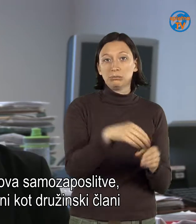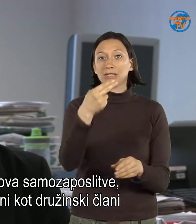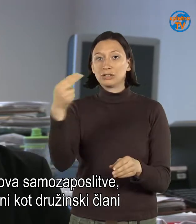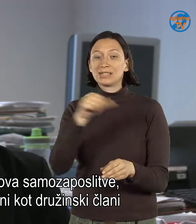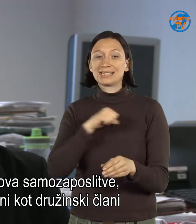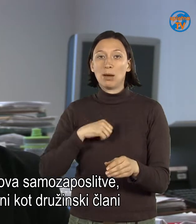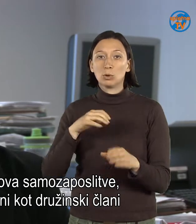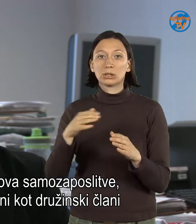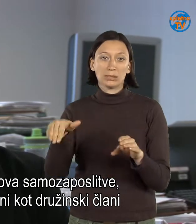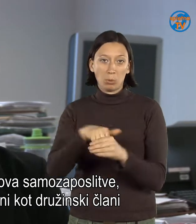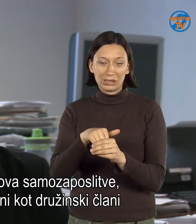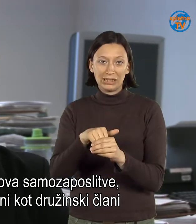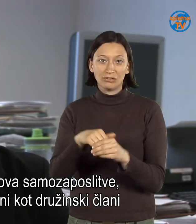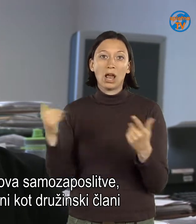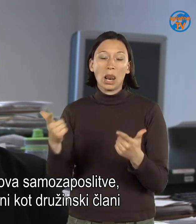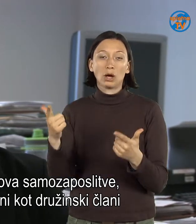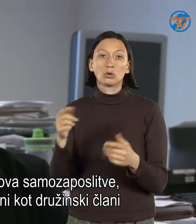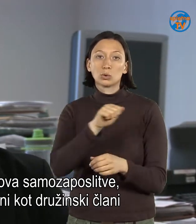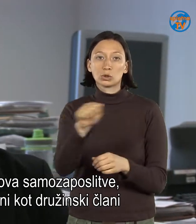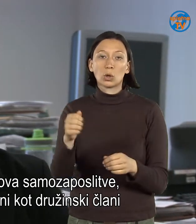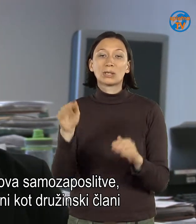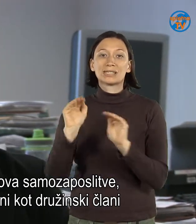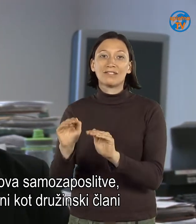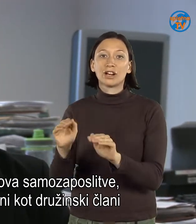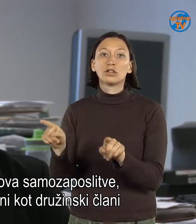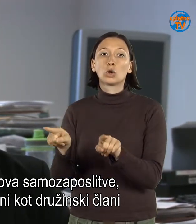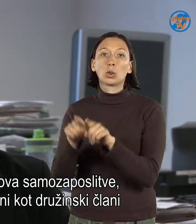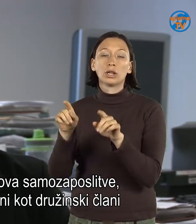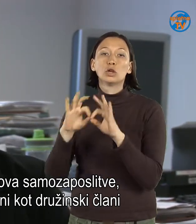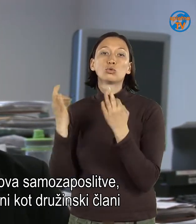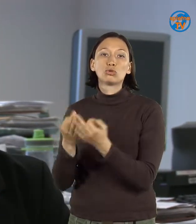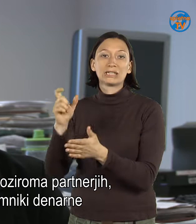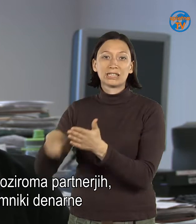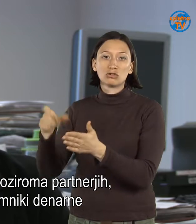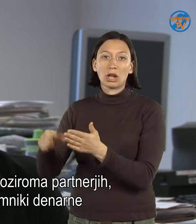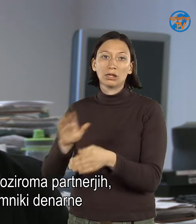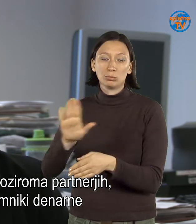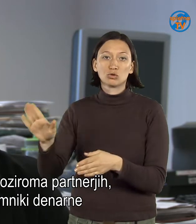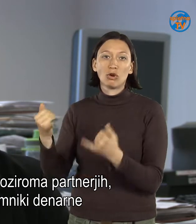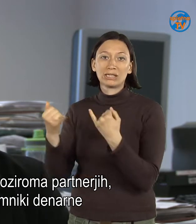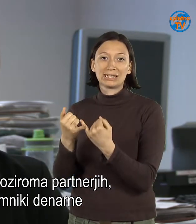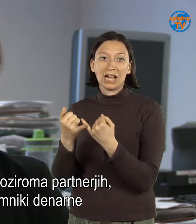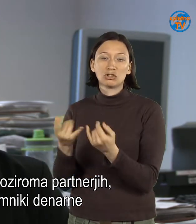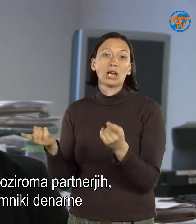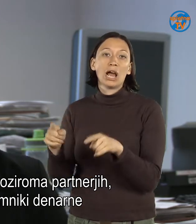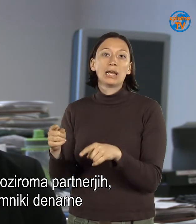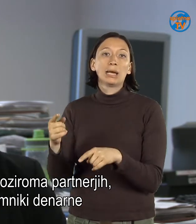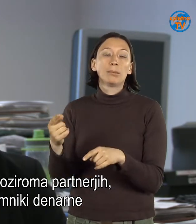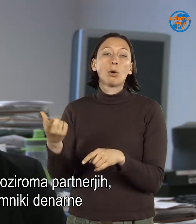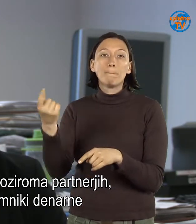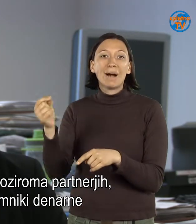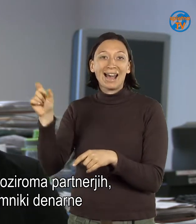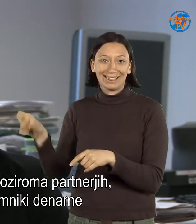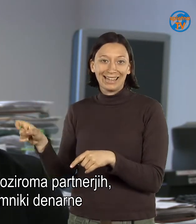iz naslova samozaposlitve, lahko so zavarovani tudi kot družinski člani, po svojih starših oziroma